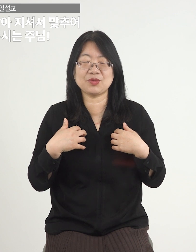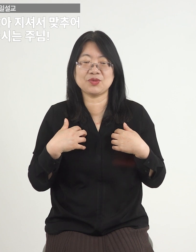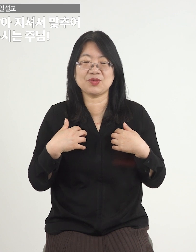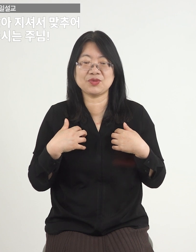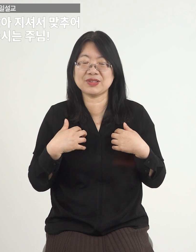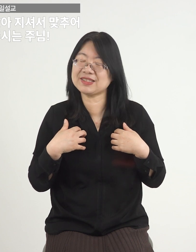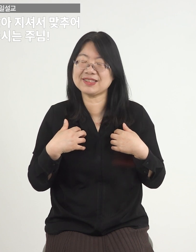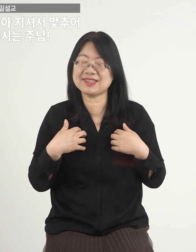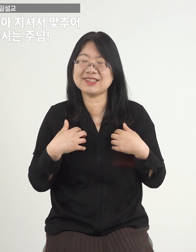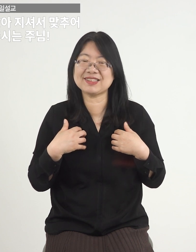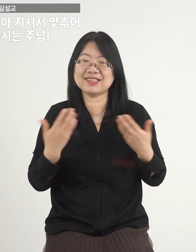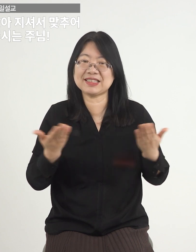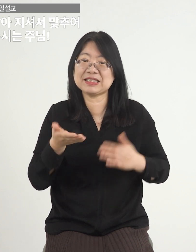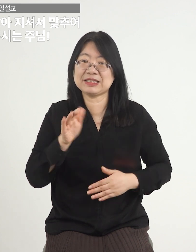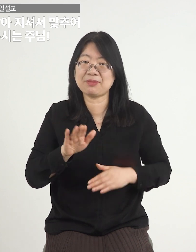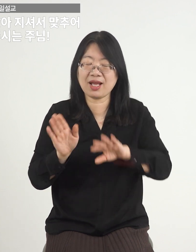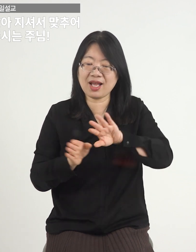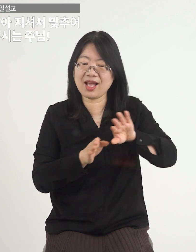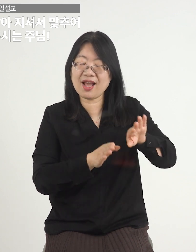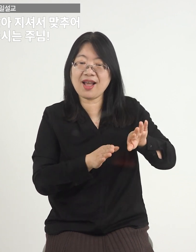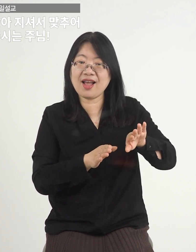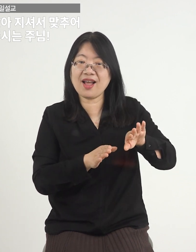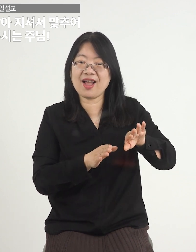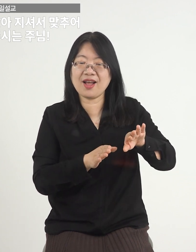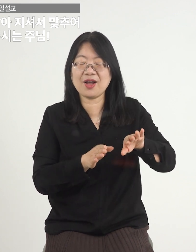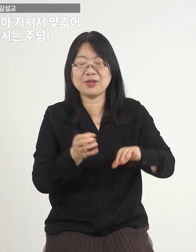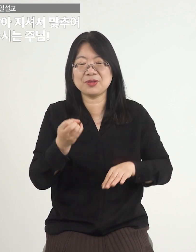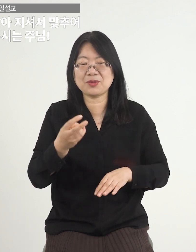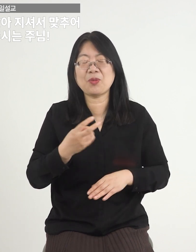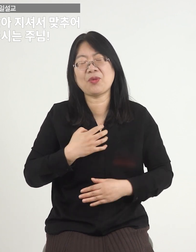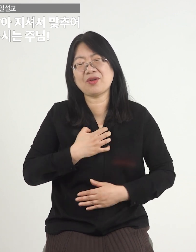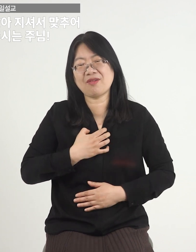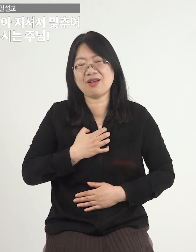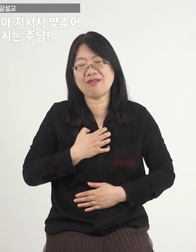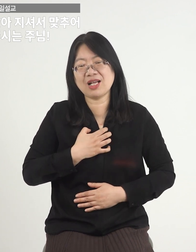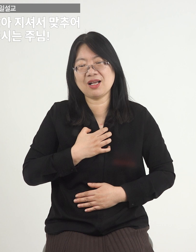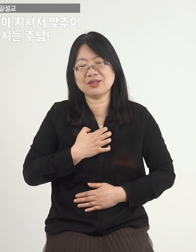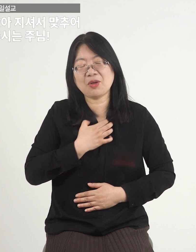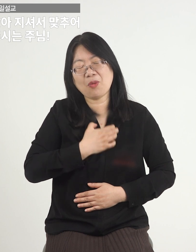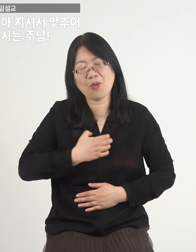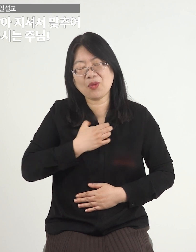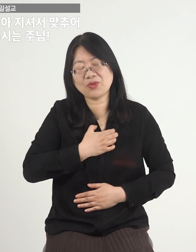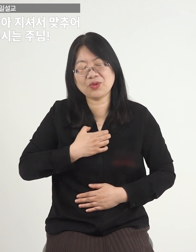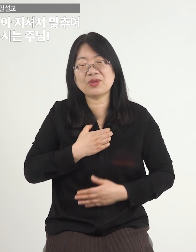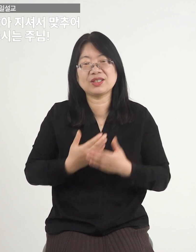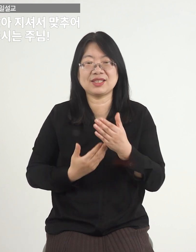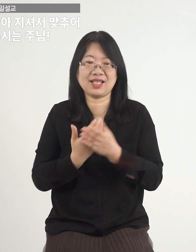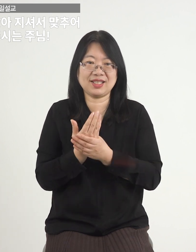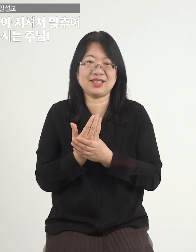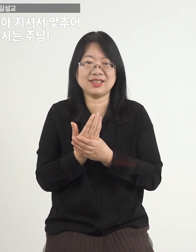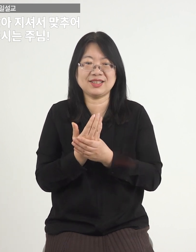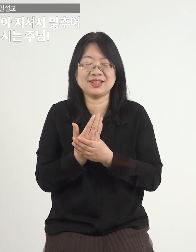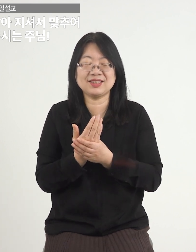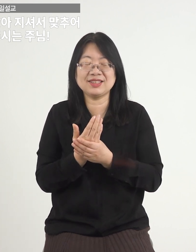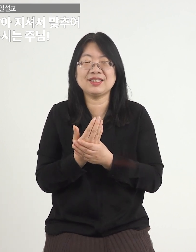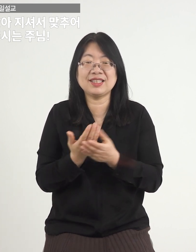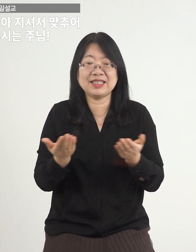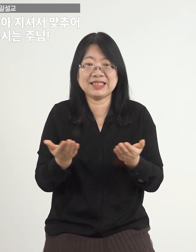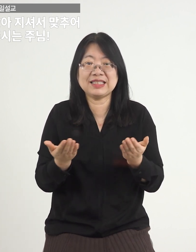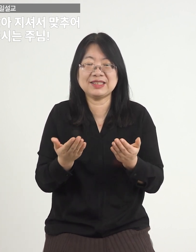경우인데 또 반면에 그림자가 함께 드리워지는 이런 역설과 아이러니를 우리